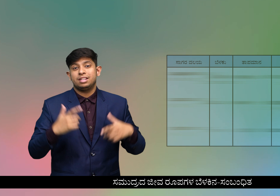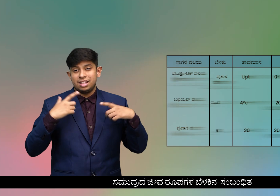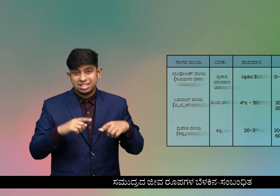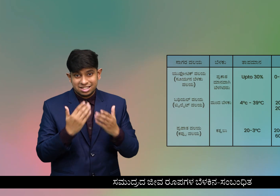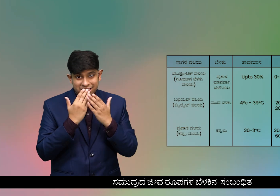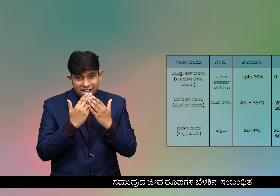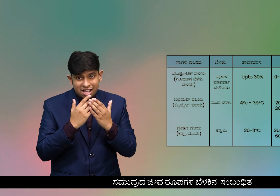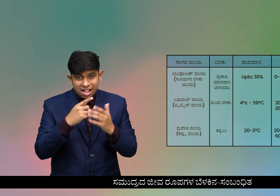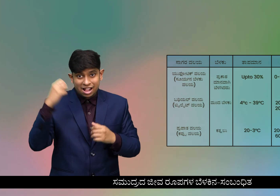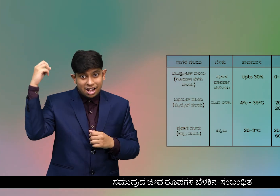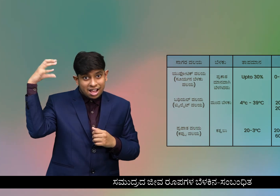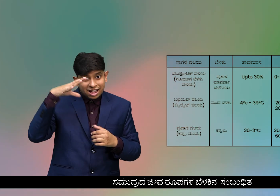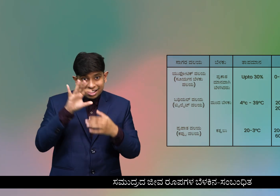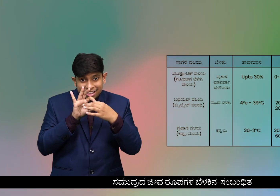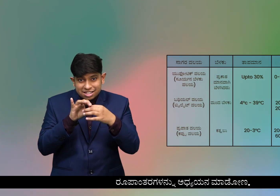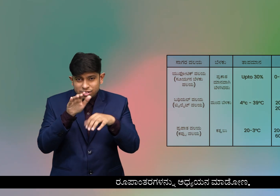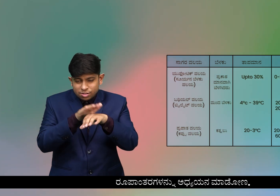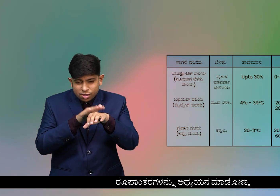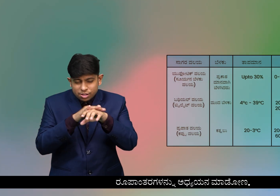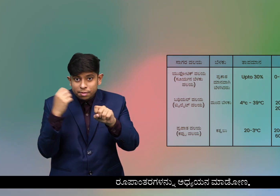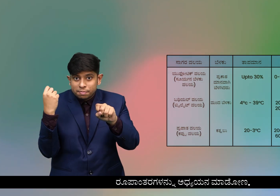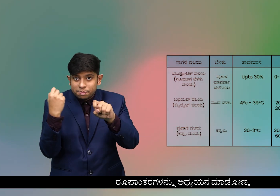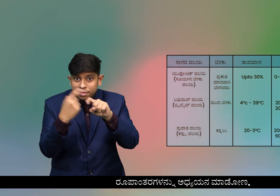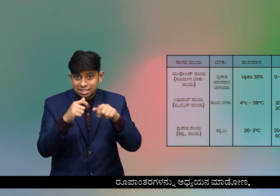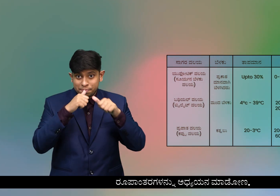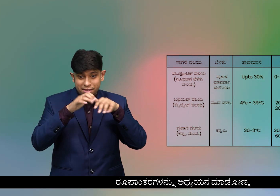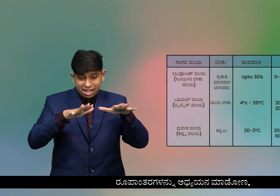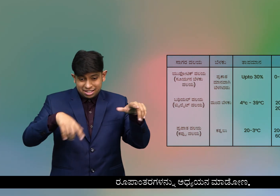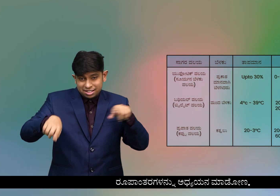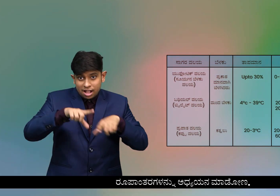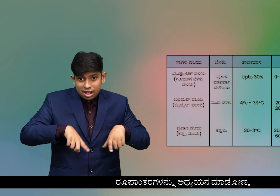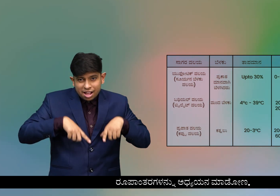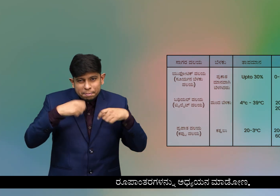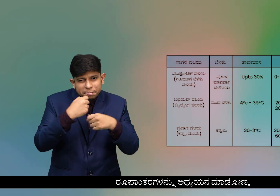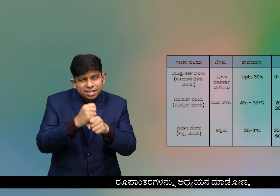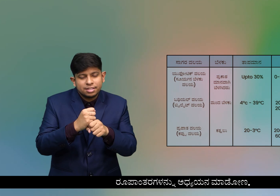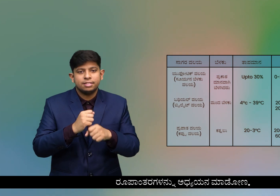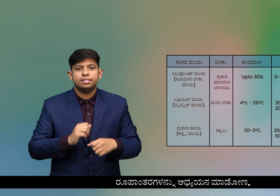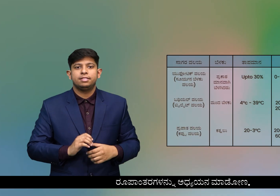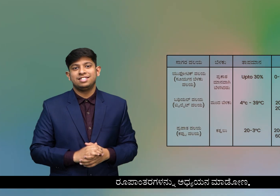ಸಮುದ್ರದ ಜೀವರೂಪಗಳ ಬೆಳಕಿನ ಸಂಬಂಧಿತ ರೂಪಾಂತರಗಳನ್ನ ಅಧ್ಯಯನ ಮಾಡೋಣ.